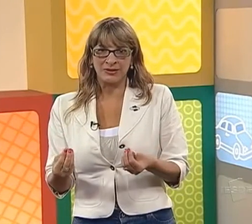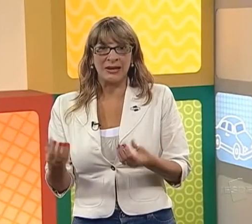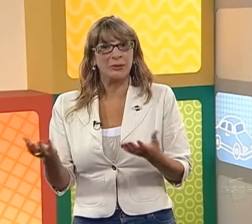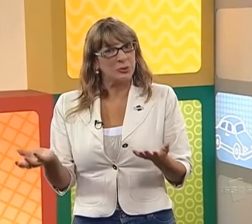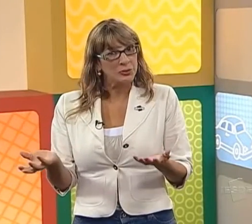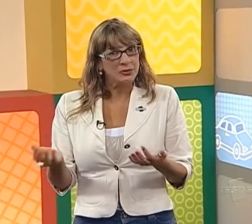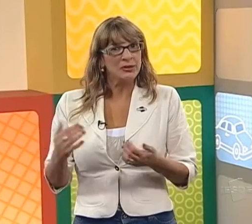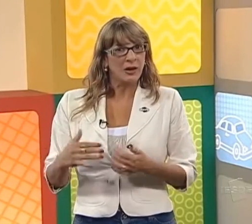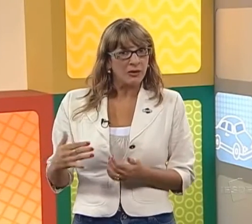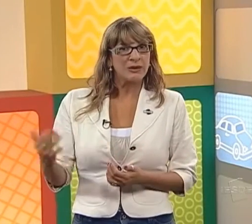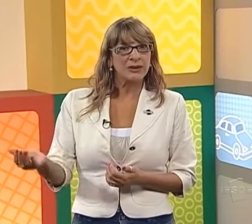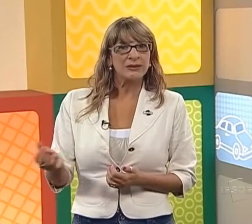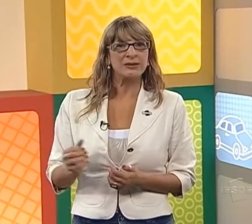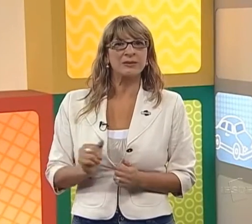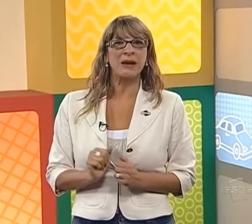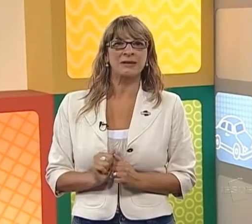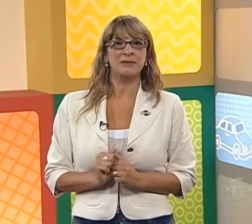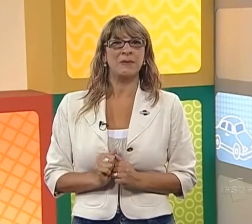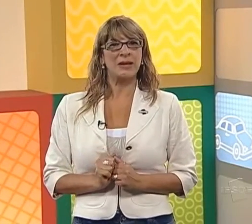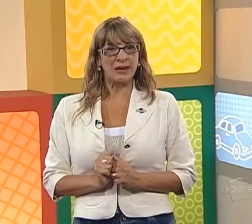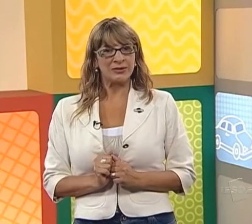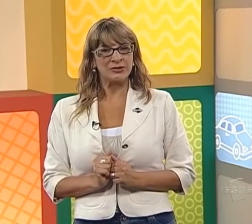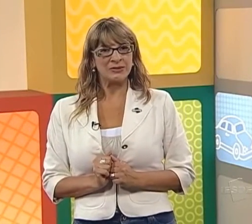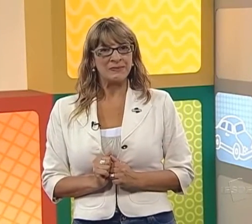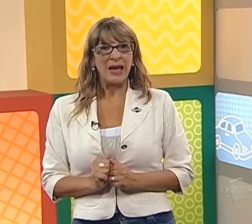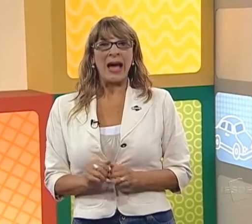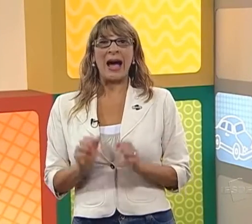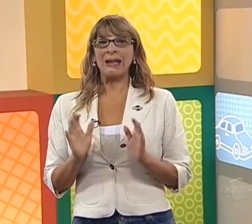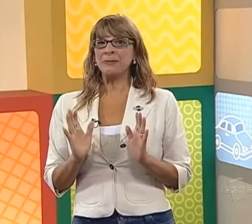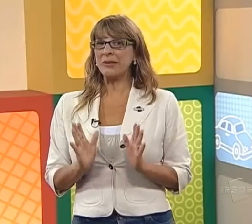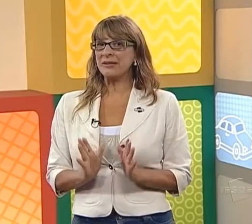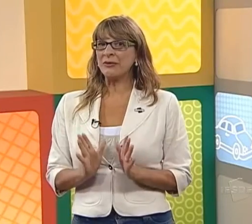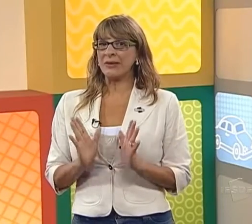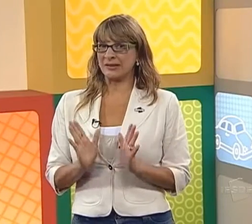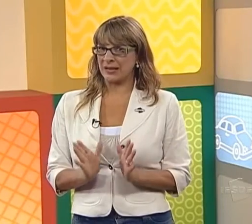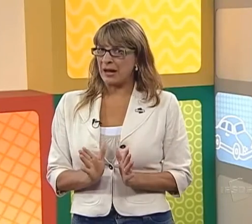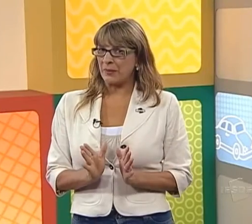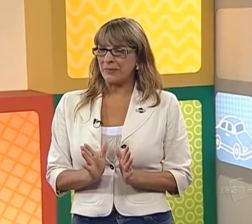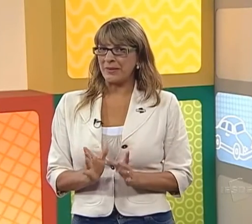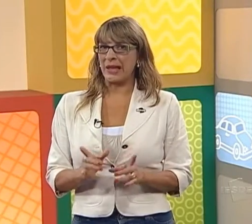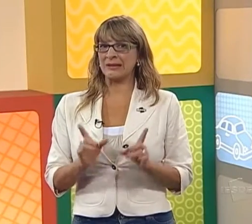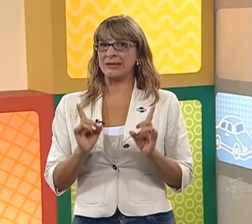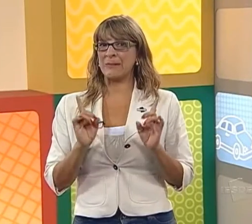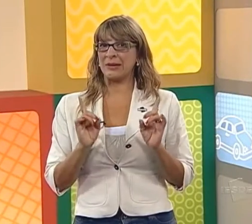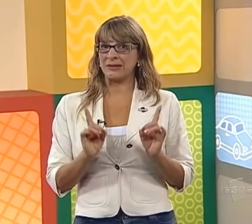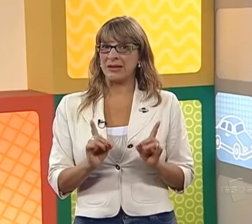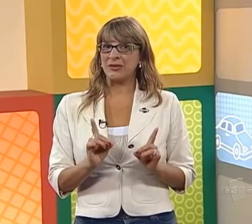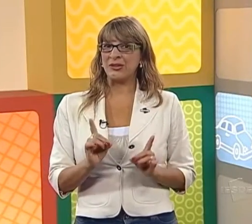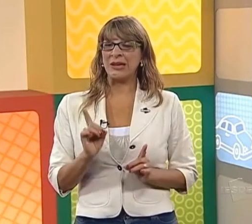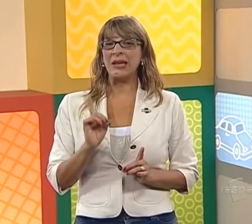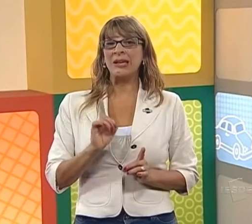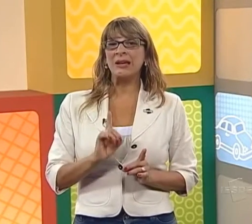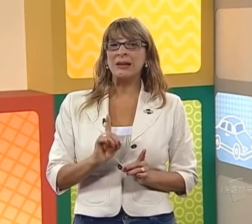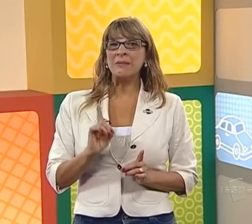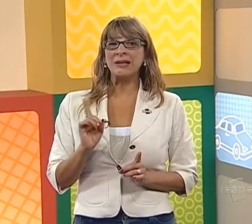sinalizadores adultos ou crianças mais experientes. A expressão facial, ela está presente em ambas